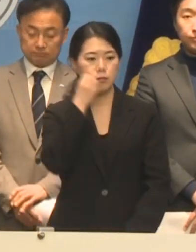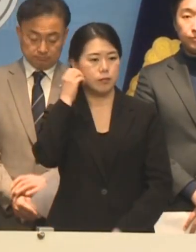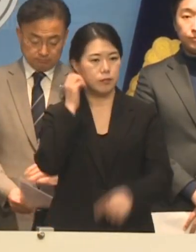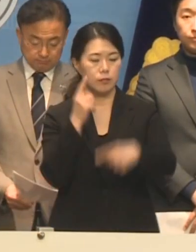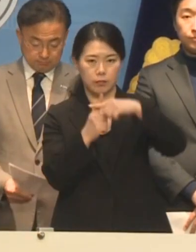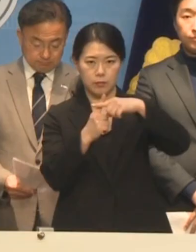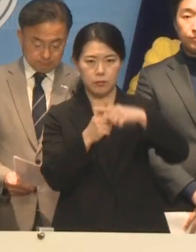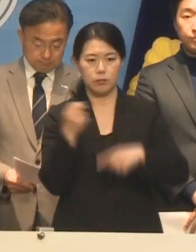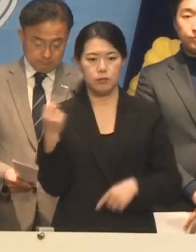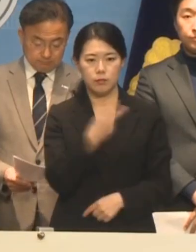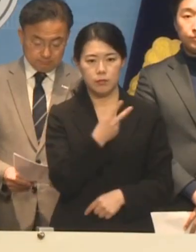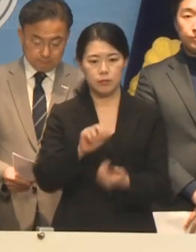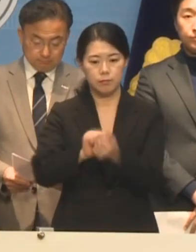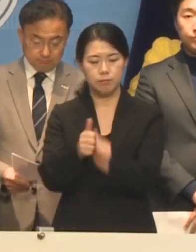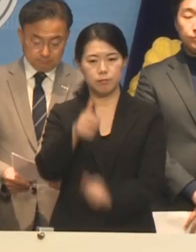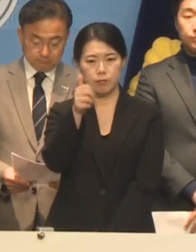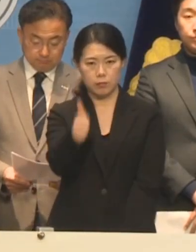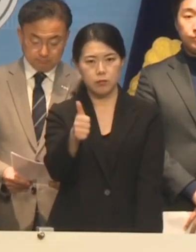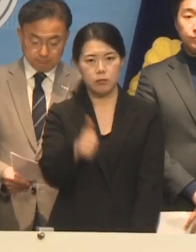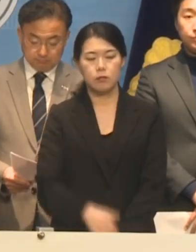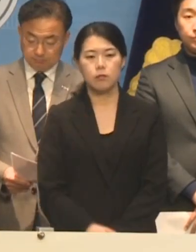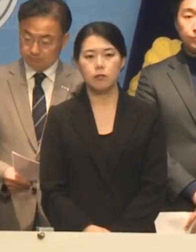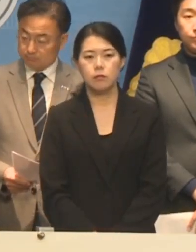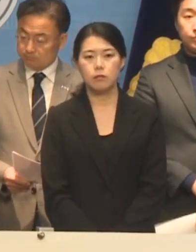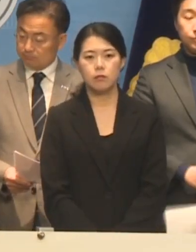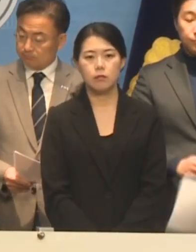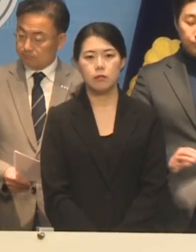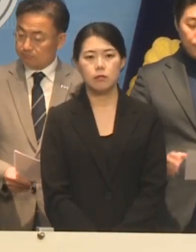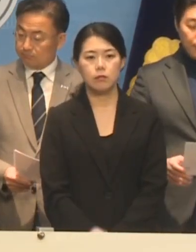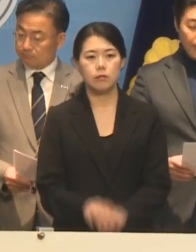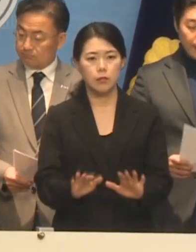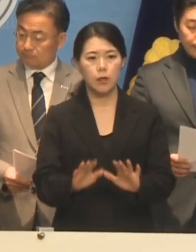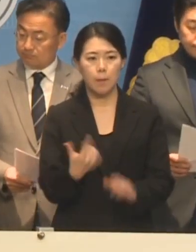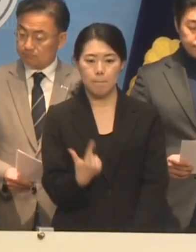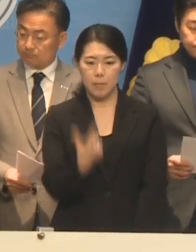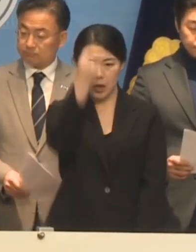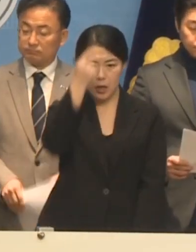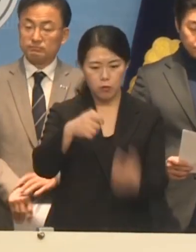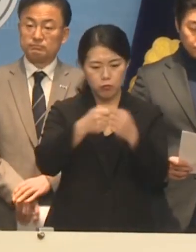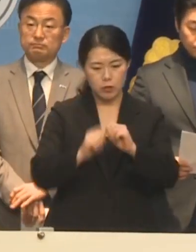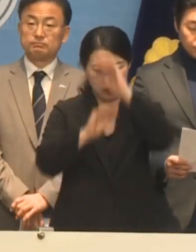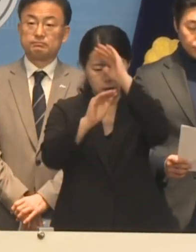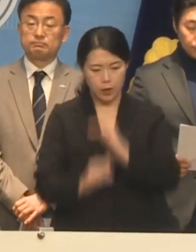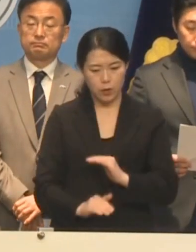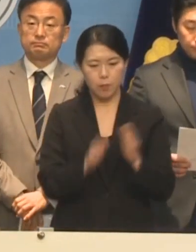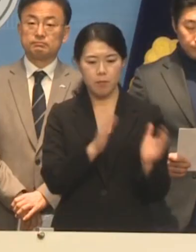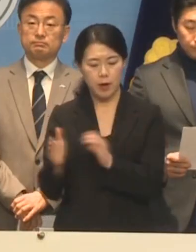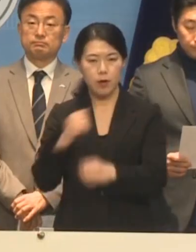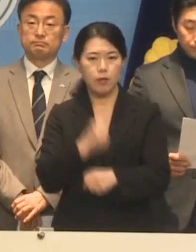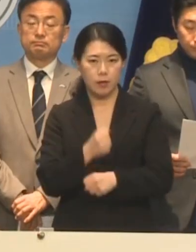홈플러스와 대주주 김병주 회장은 하루속히 구체적 변제안을 마련하라.